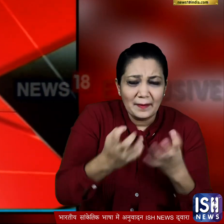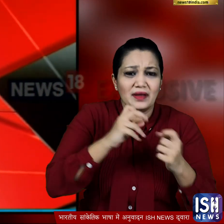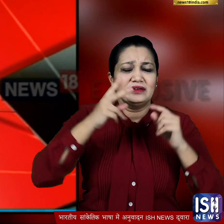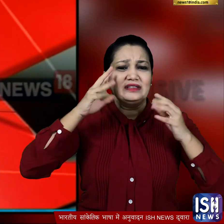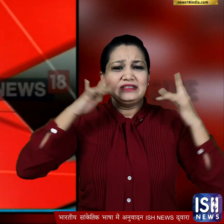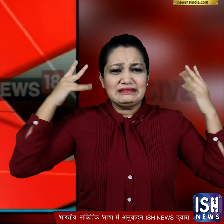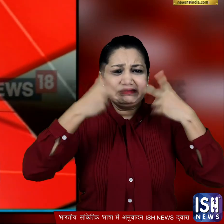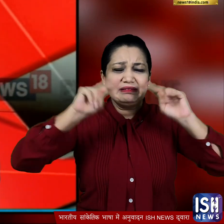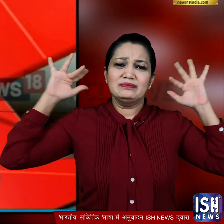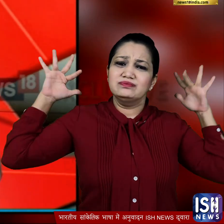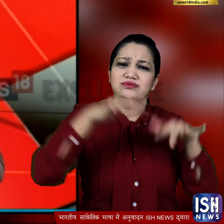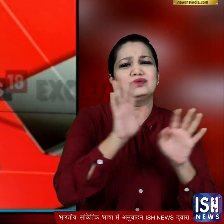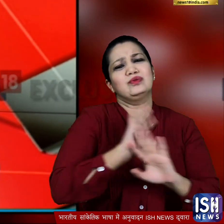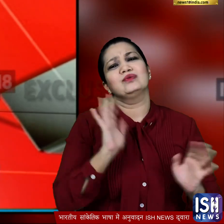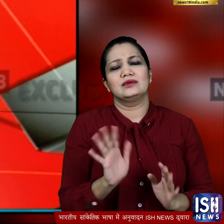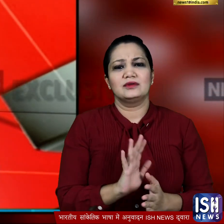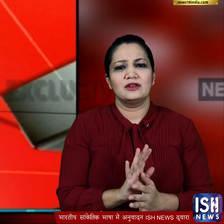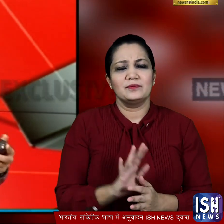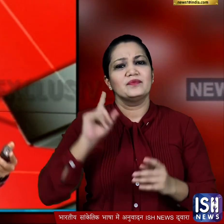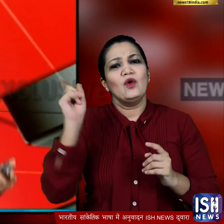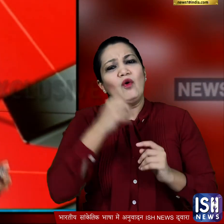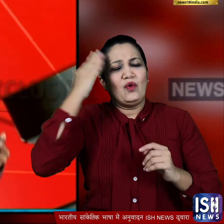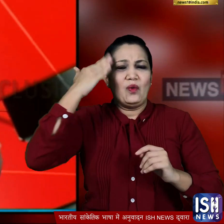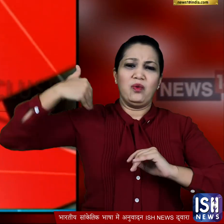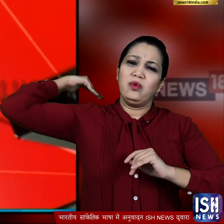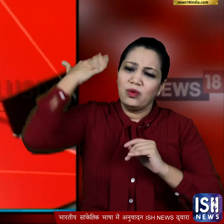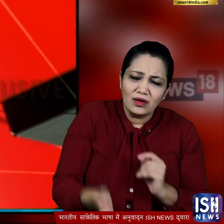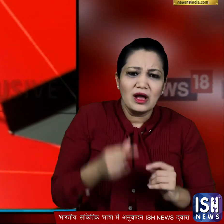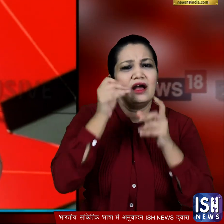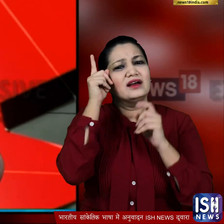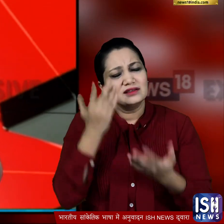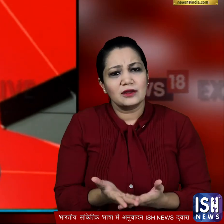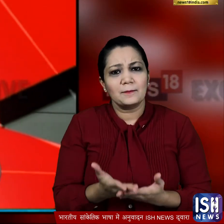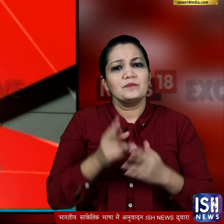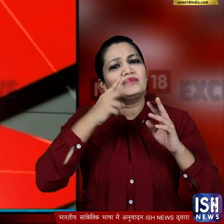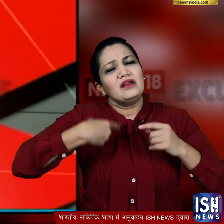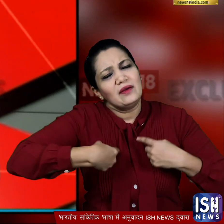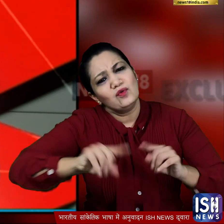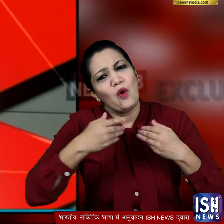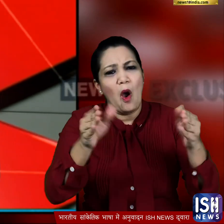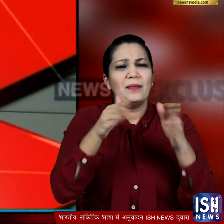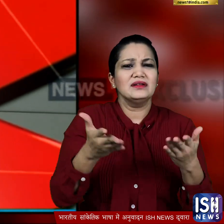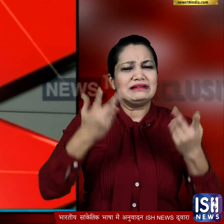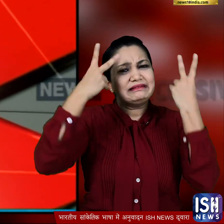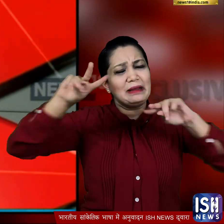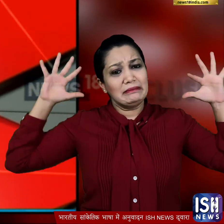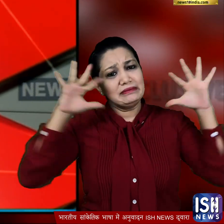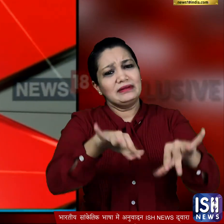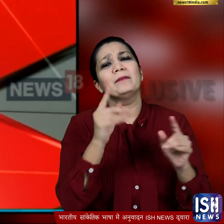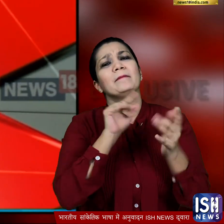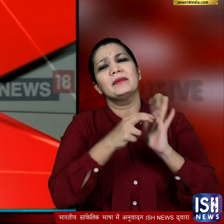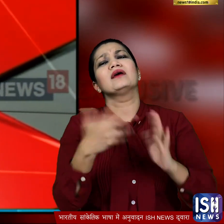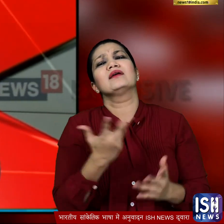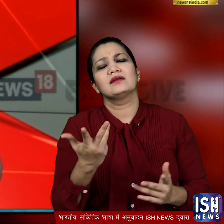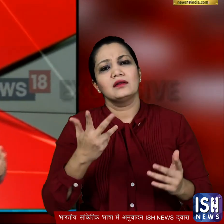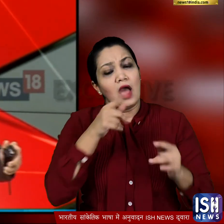के बहाने मंडियों में इतना उधम नहीं मचाते, क्योंकि ये बात कब की समझ गए होते कि सब्जी मंडी तो रोज खुल रही है, फिर वहां ऐसे टूट